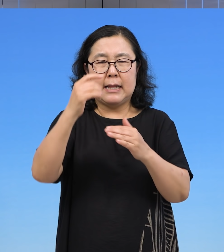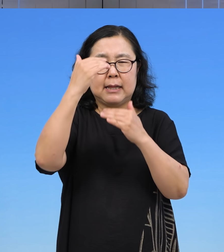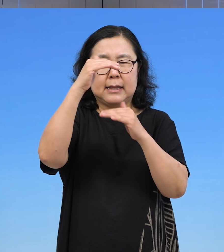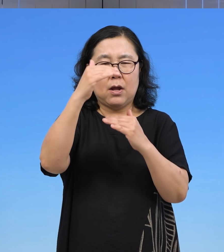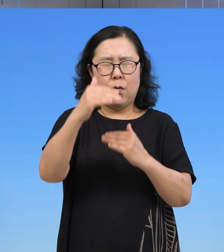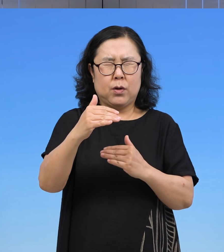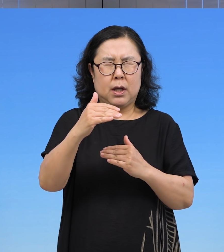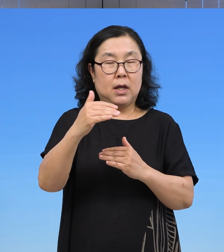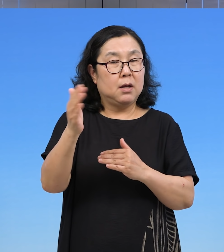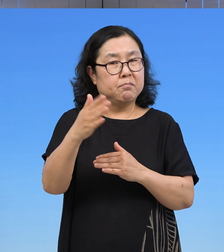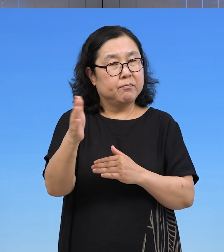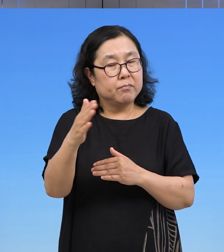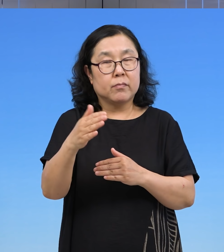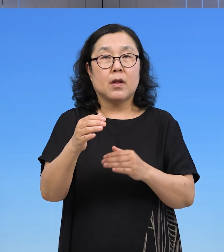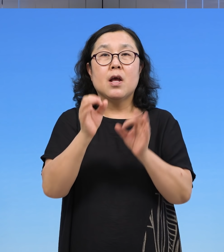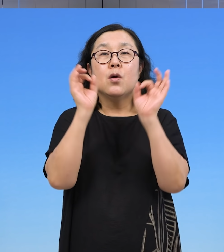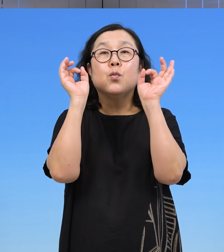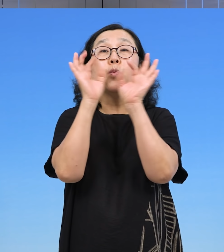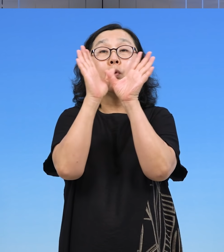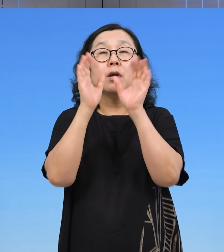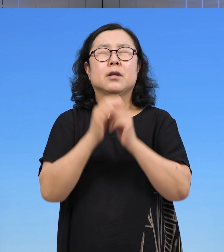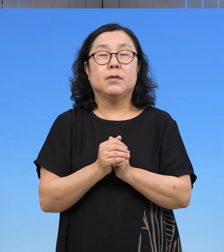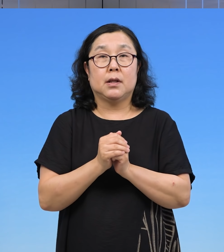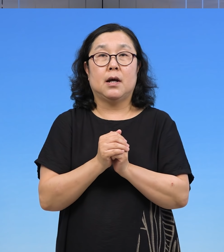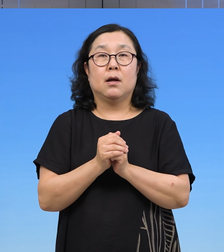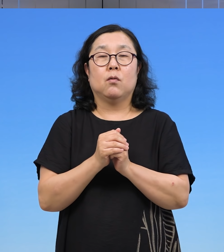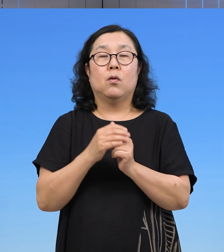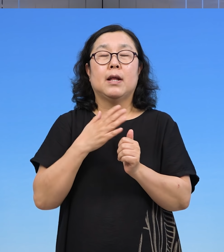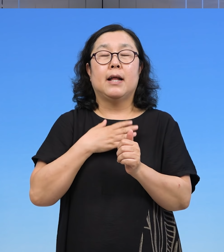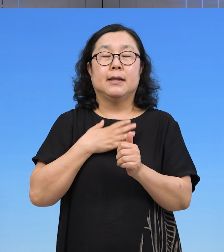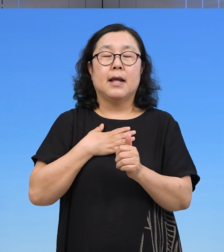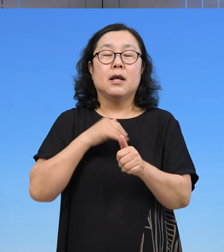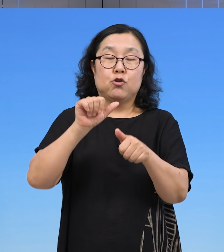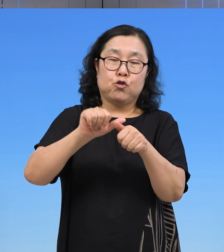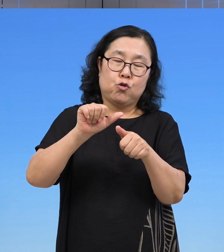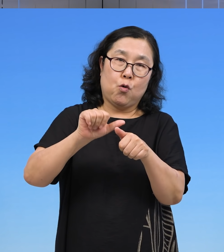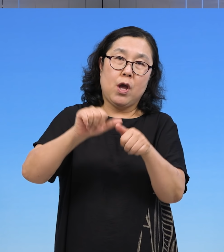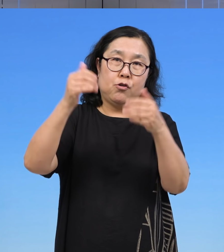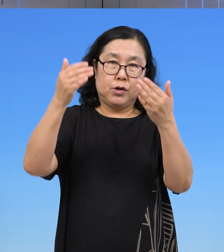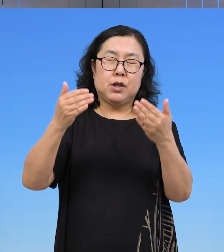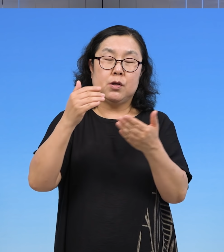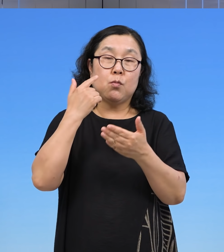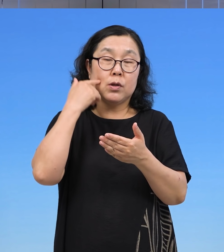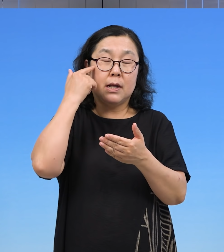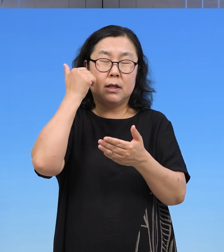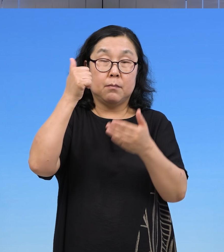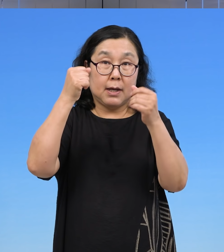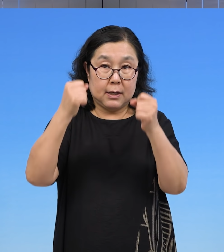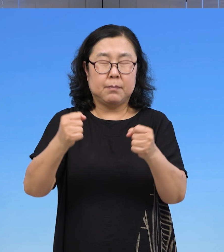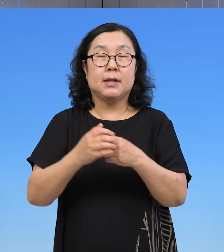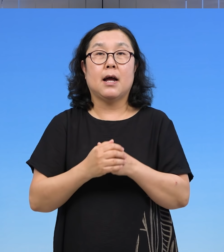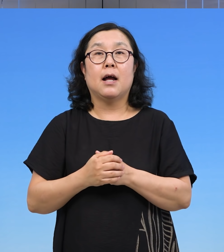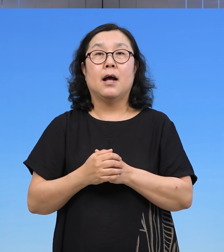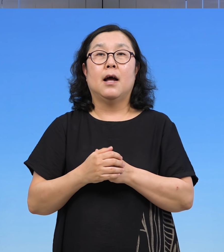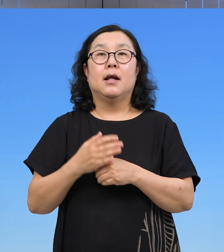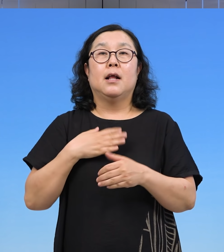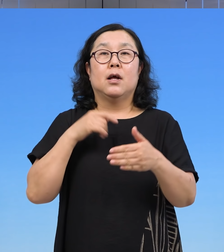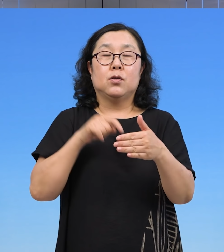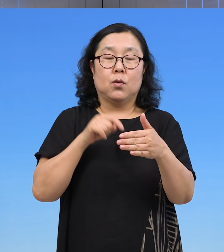저한테 꾸질함을 하고 조언을 하는 젊은 목사님들이 가끔씩 있습니다 그럼 내가